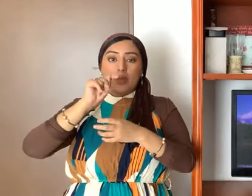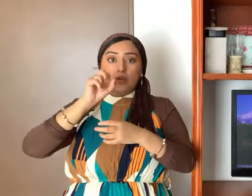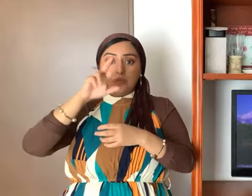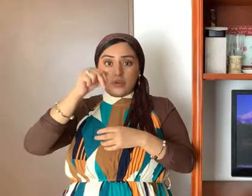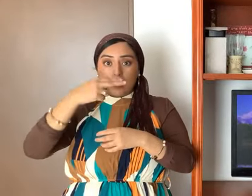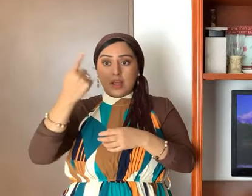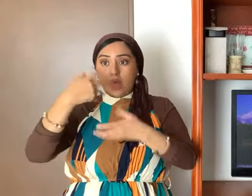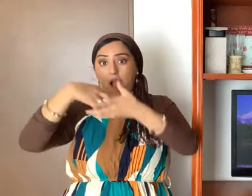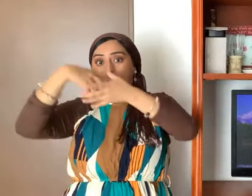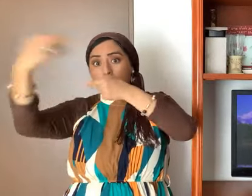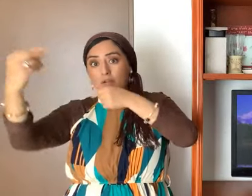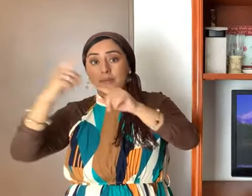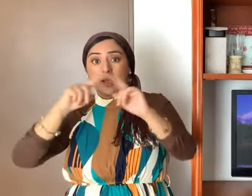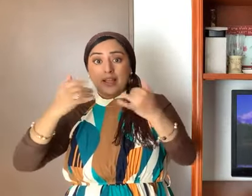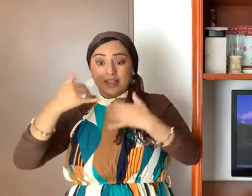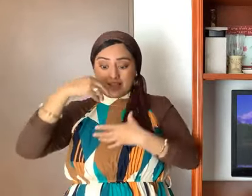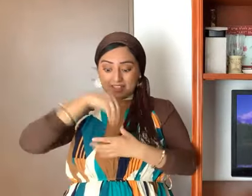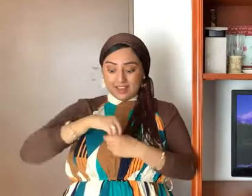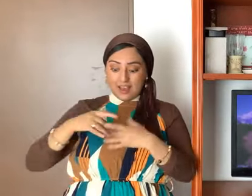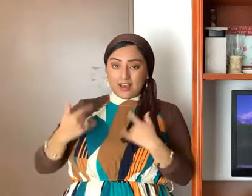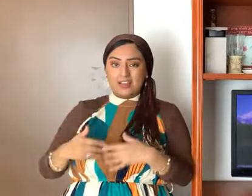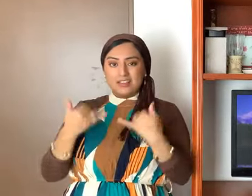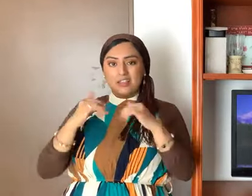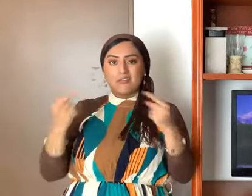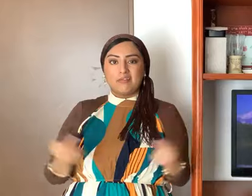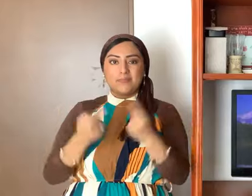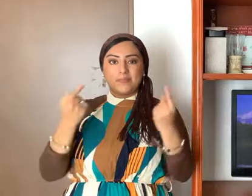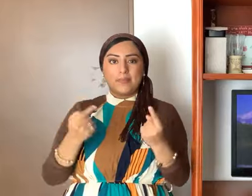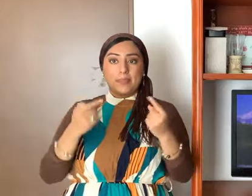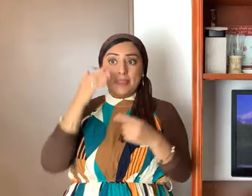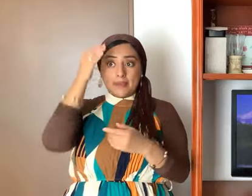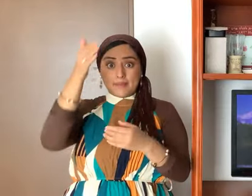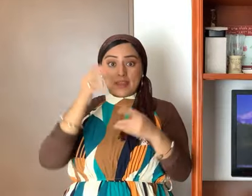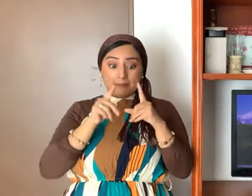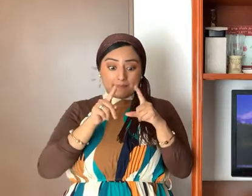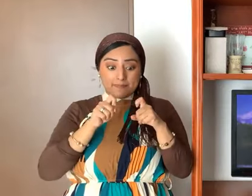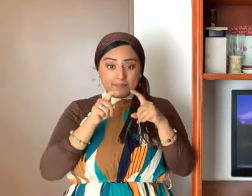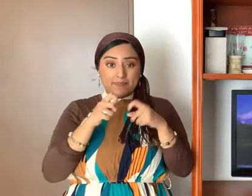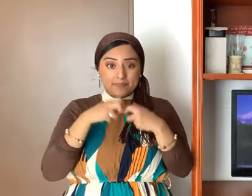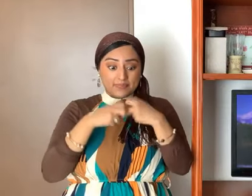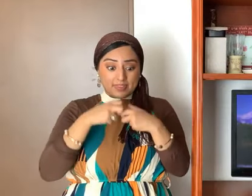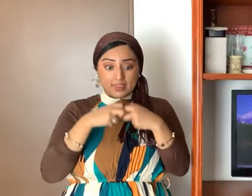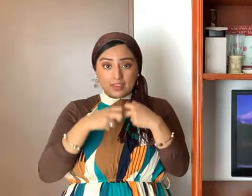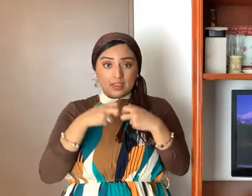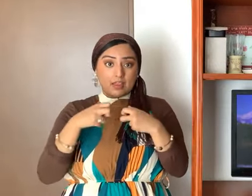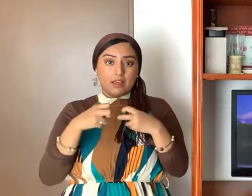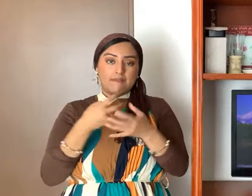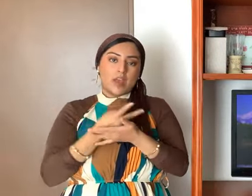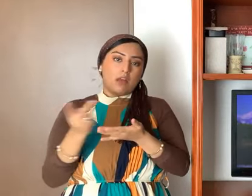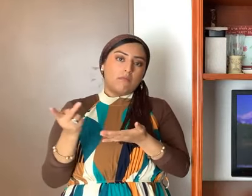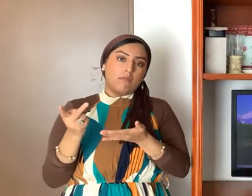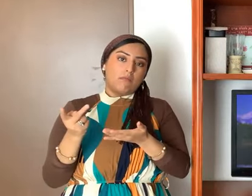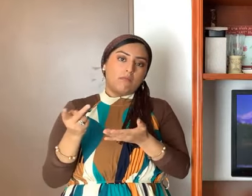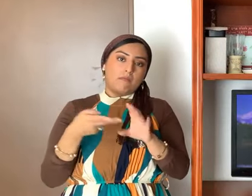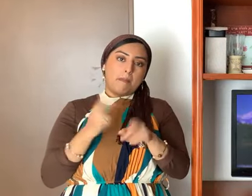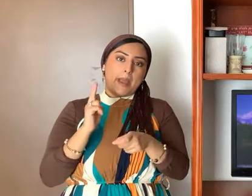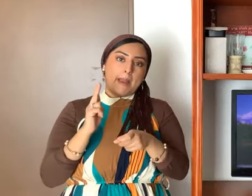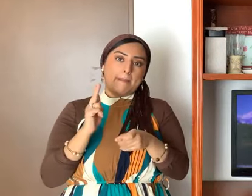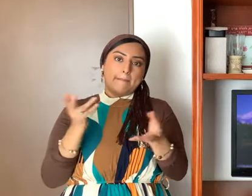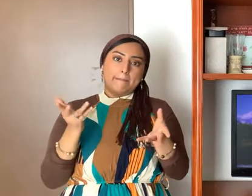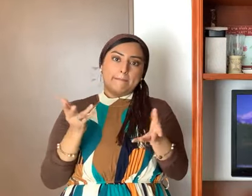capa de afuera, pero su corazón está podrido. Y entonces cuando llegan las pruebas y las tribulaciones, fracasan y